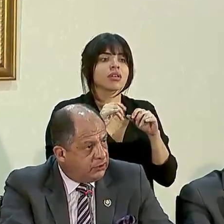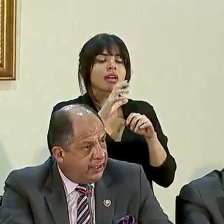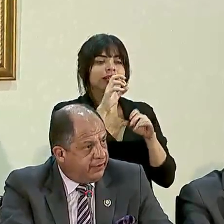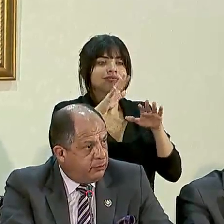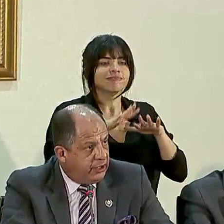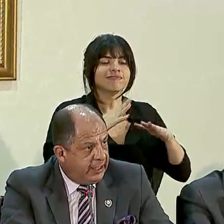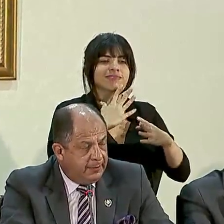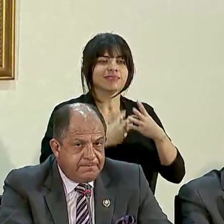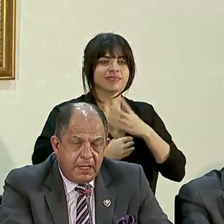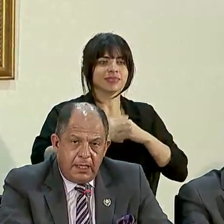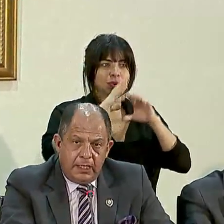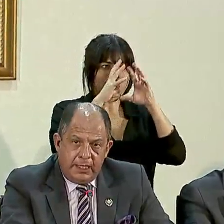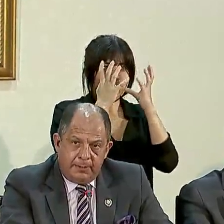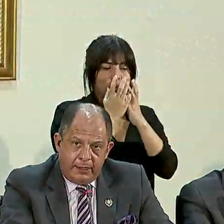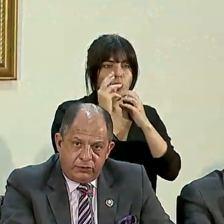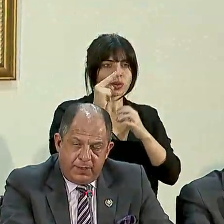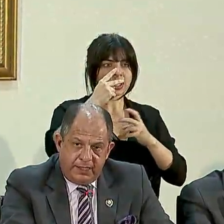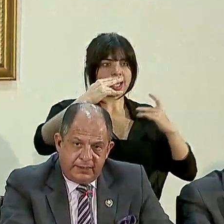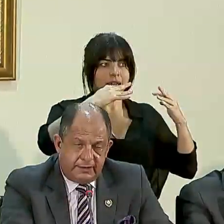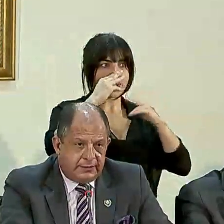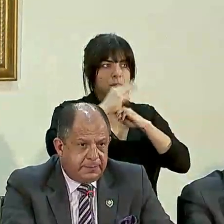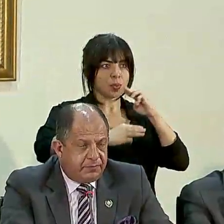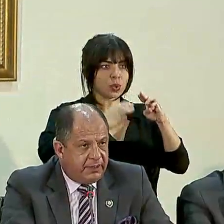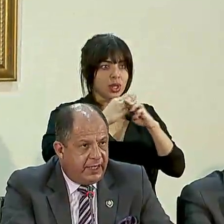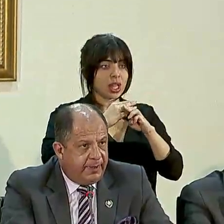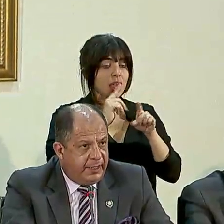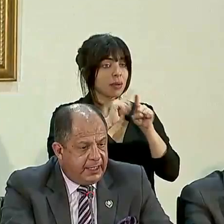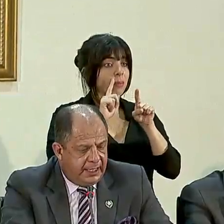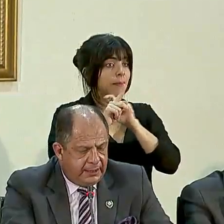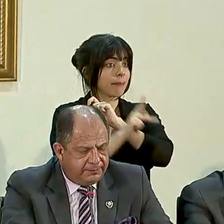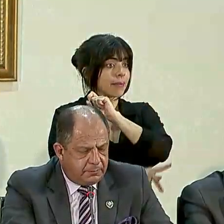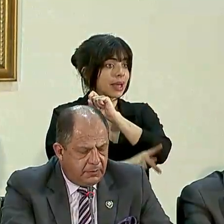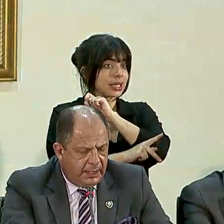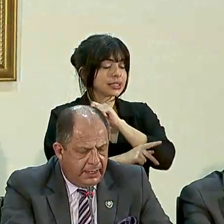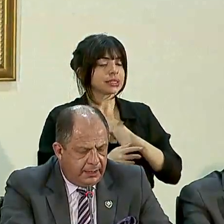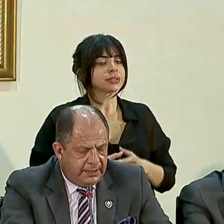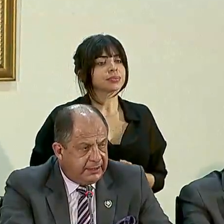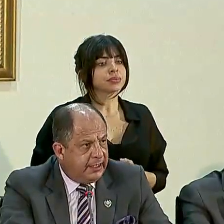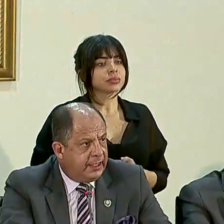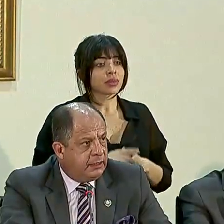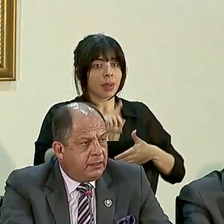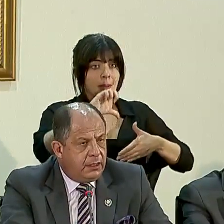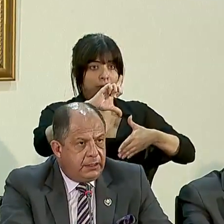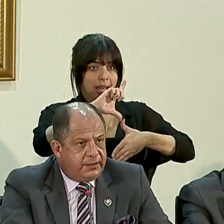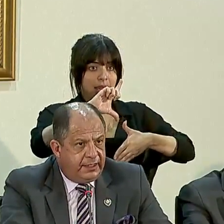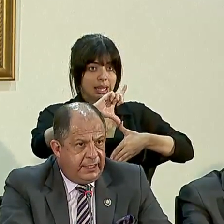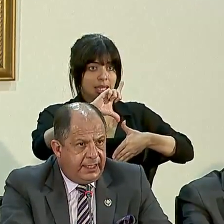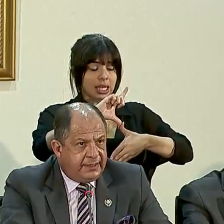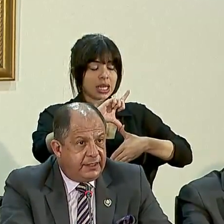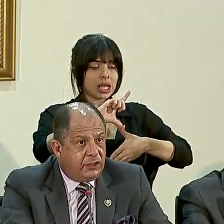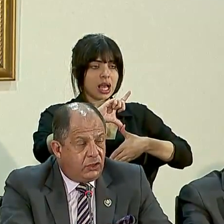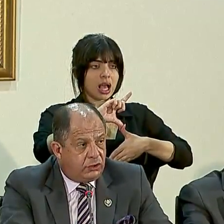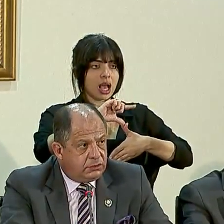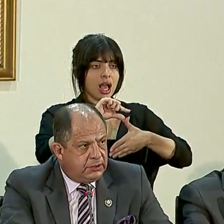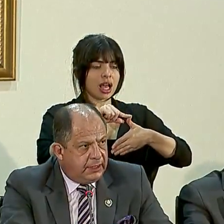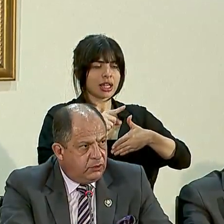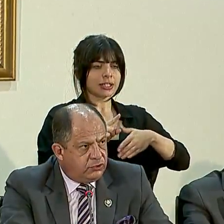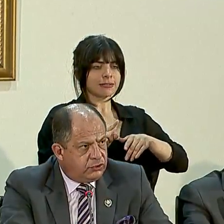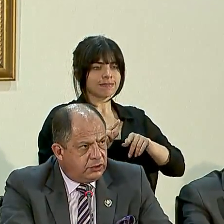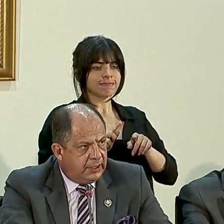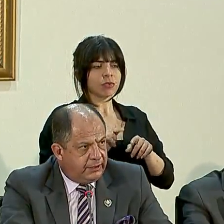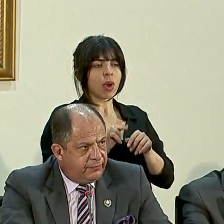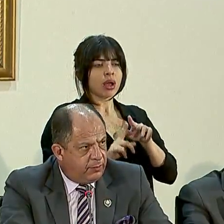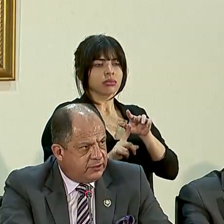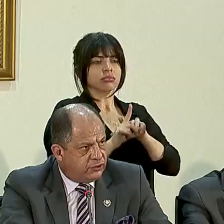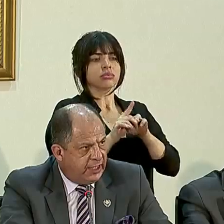la Segunda Guerra Mundial, y en varios países de América Latina se encendió la